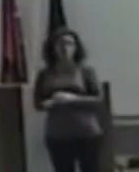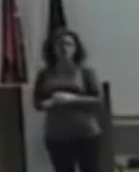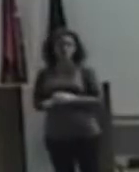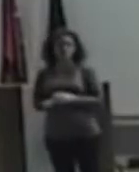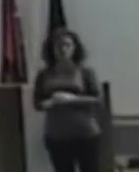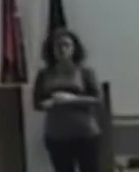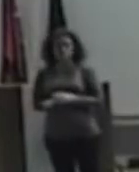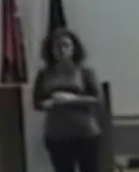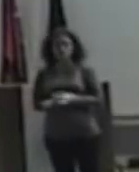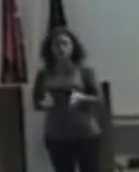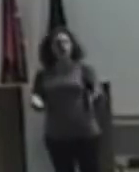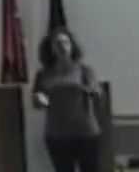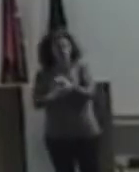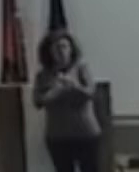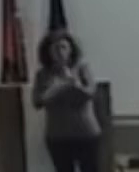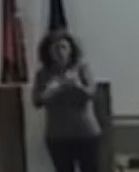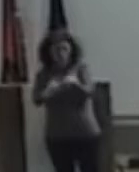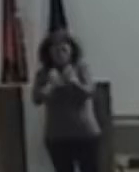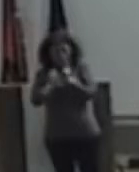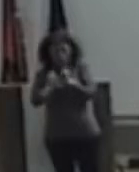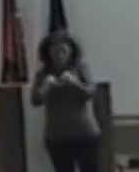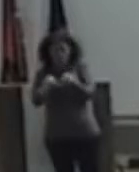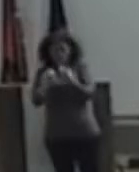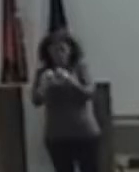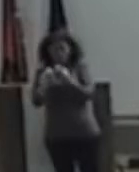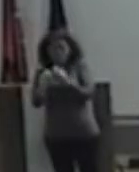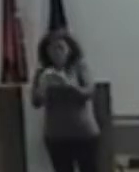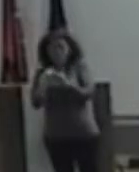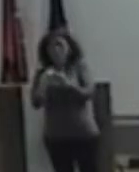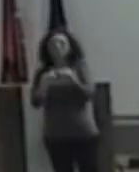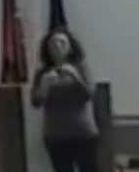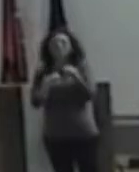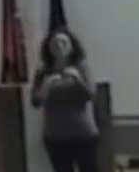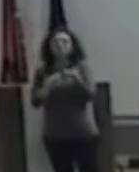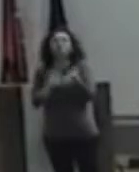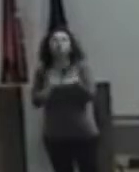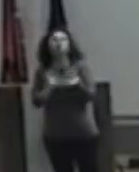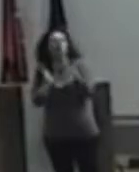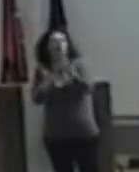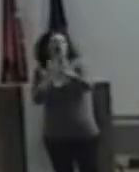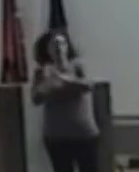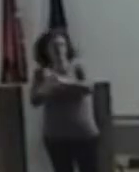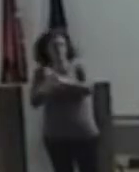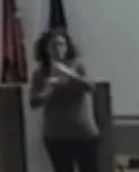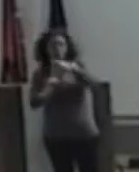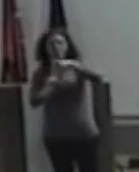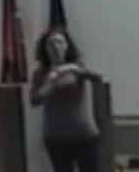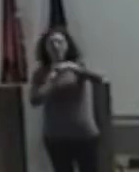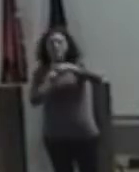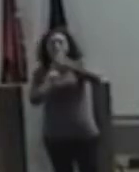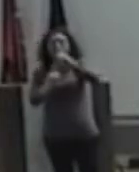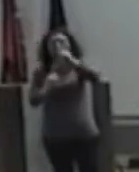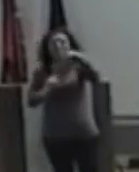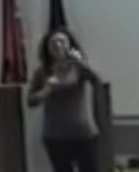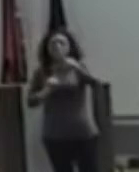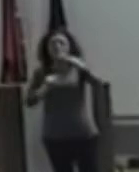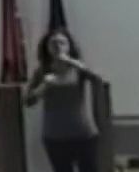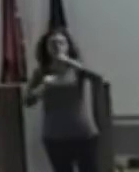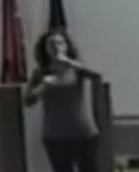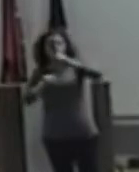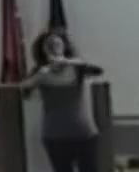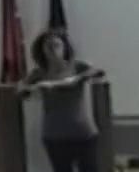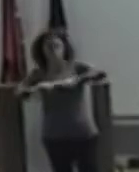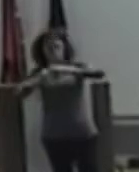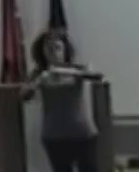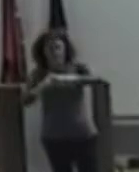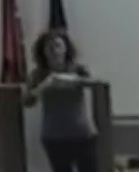todo nos lleva a un cambio en cómo analizamos la glucemia después de la comida. En realidad nos interesa la glucemia en